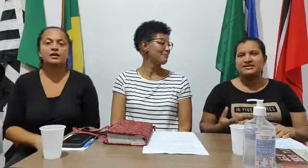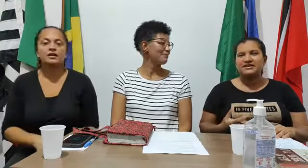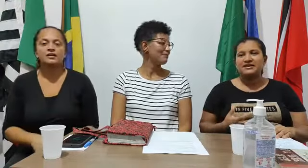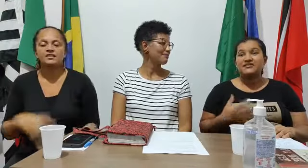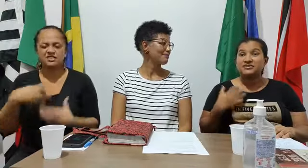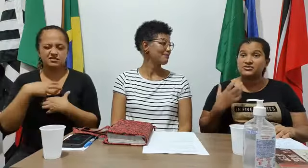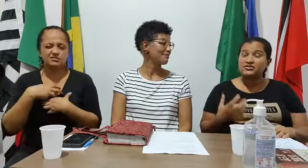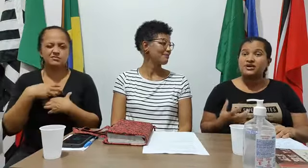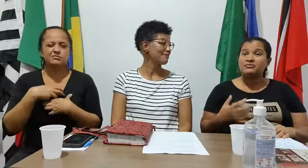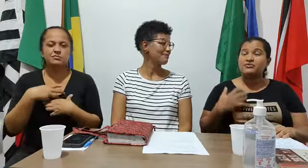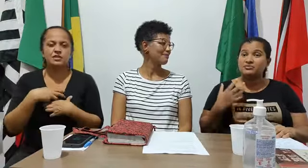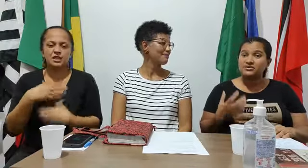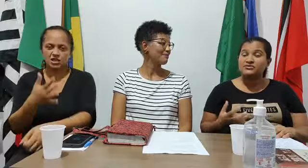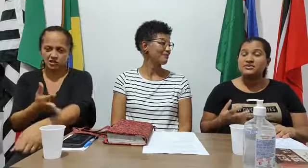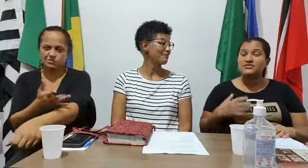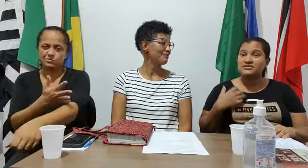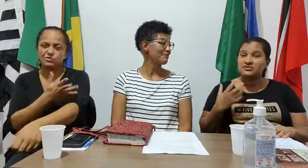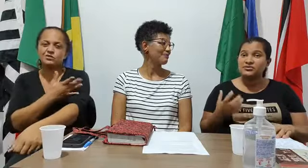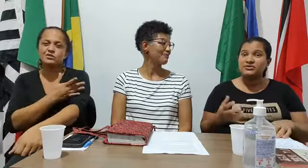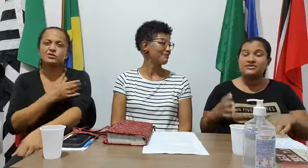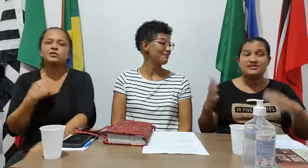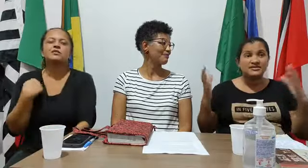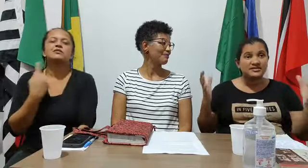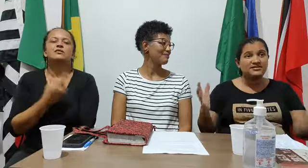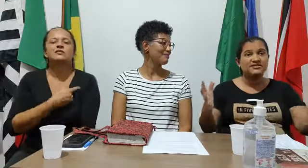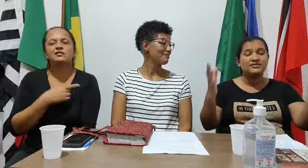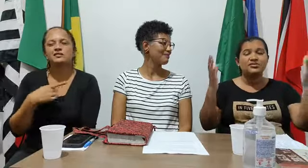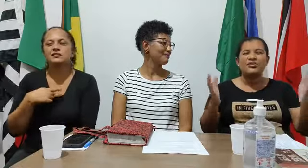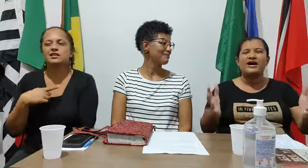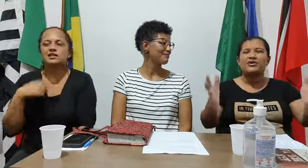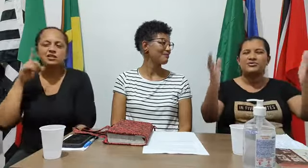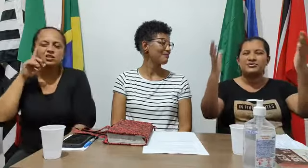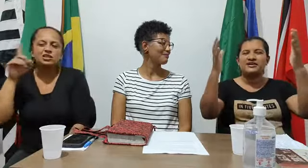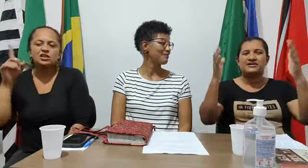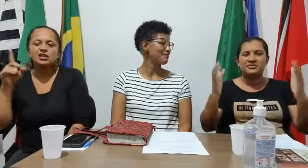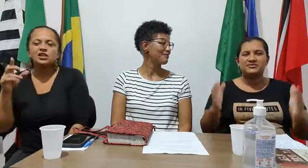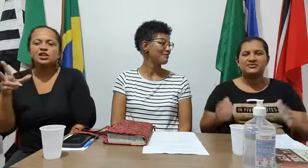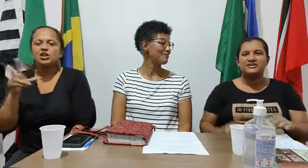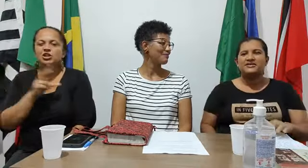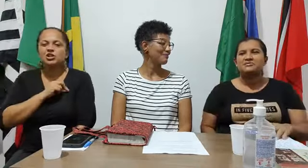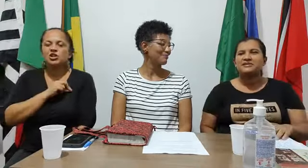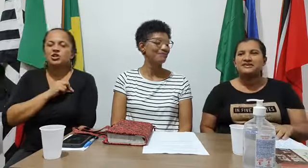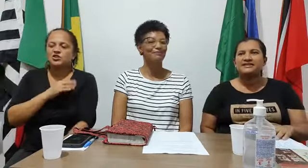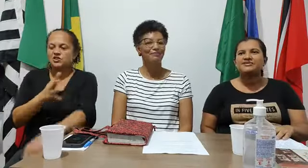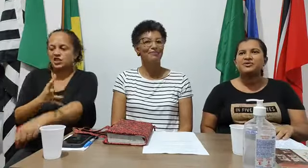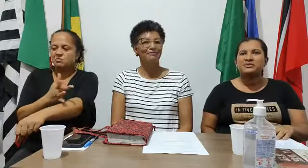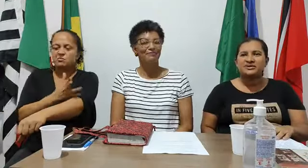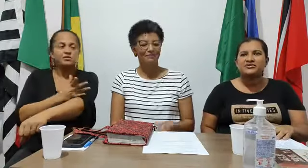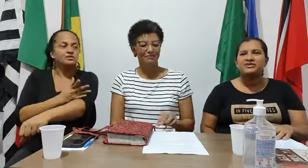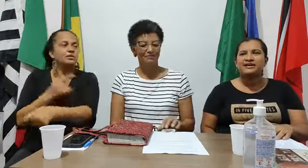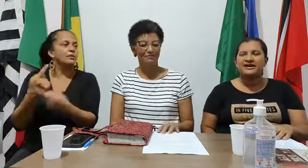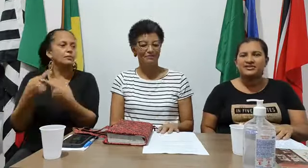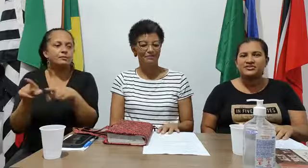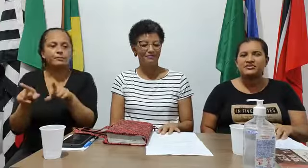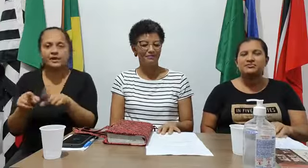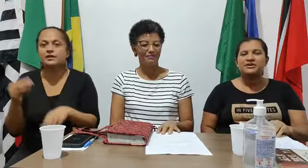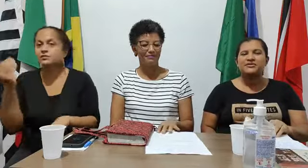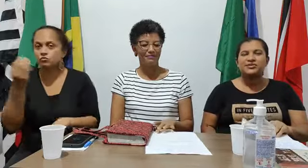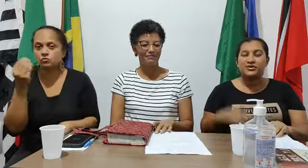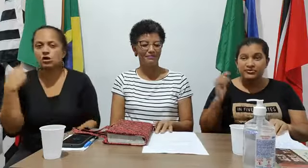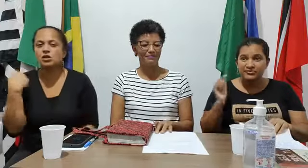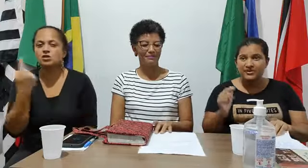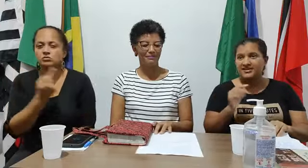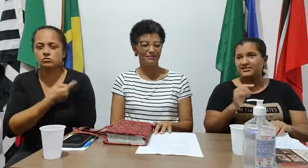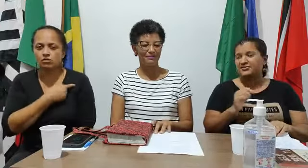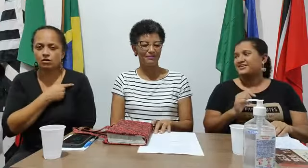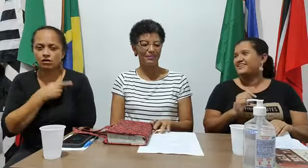emotivas, às vezes a gente acaba tomando decisões assim no auge, né, irmãos? Mas nada como a maturidade para